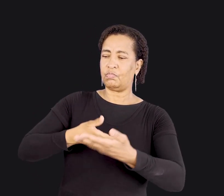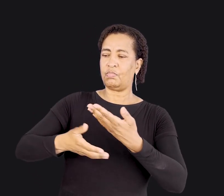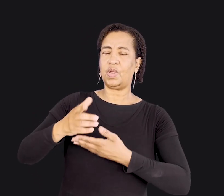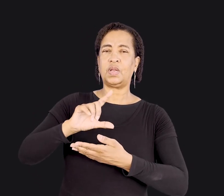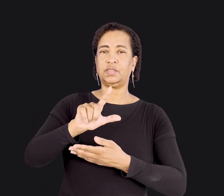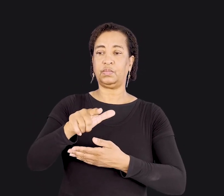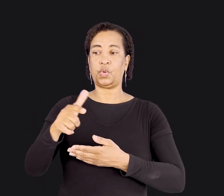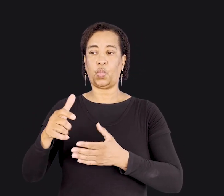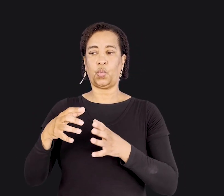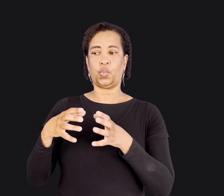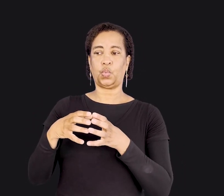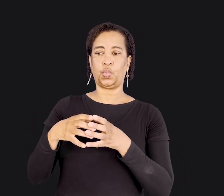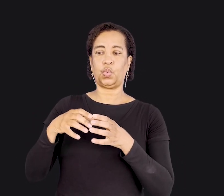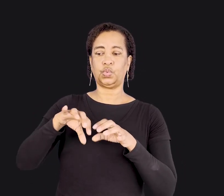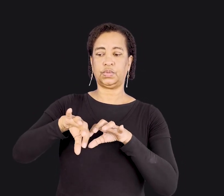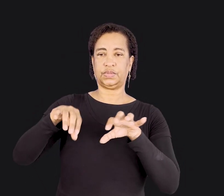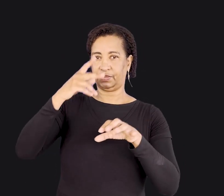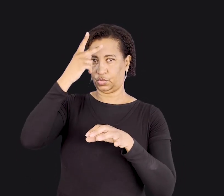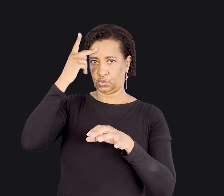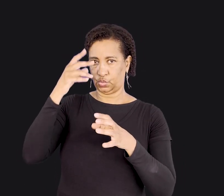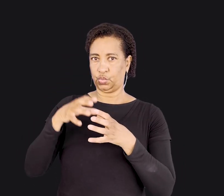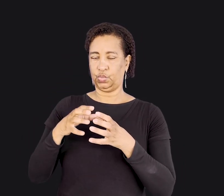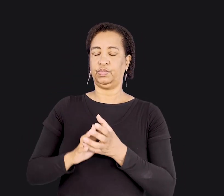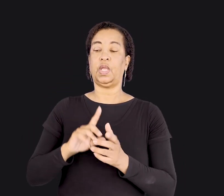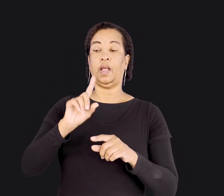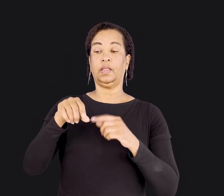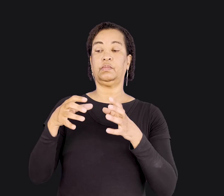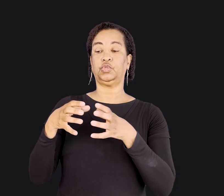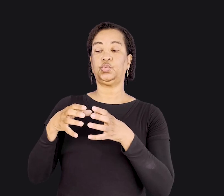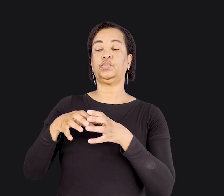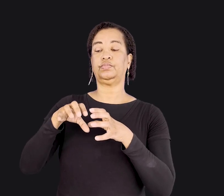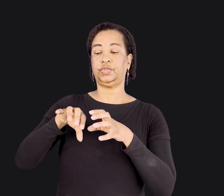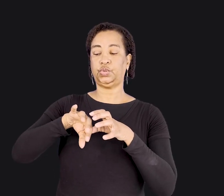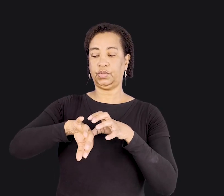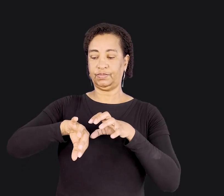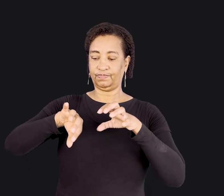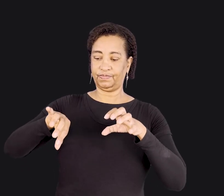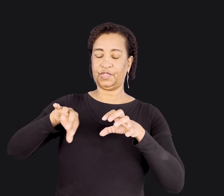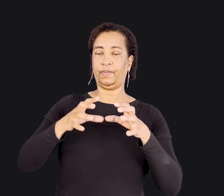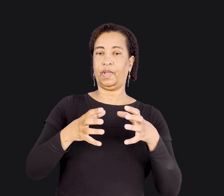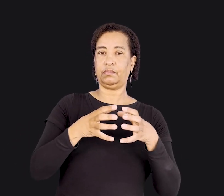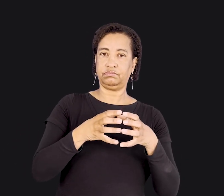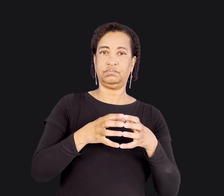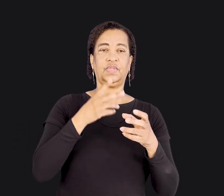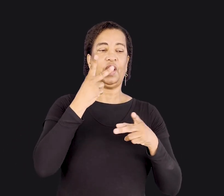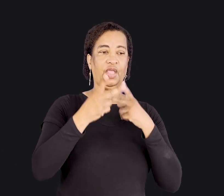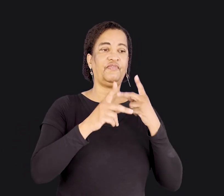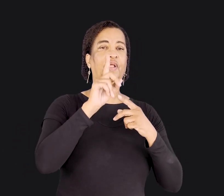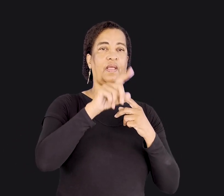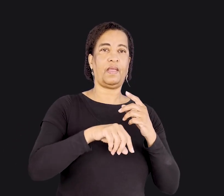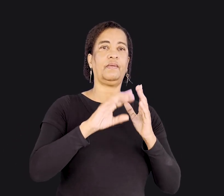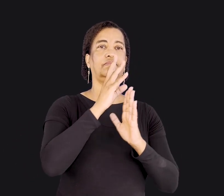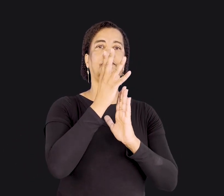pelo resto do grupo. Daí essas pessoas se separam daquela igreja e se autodenominam a Igreja de